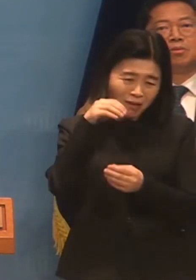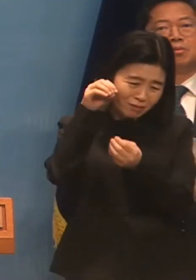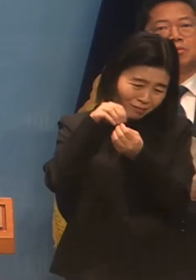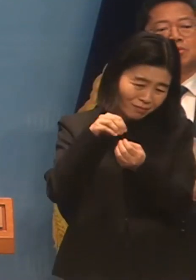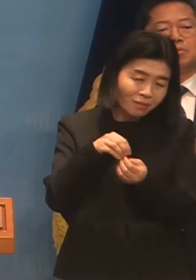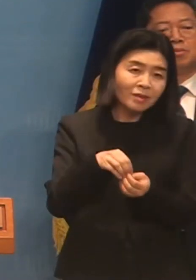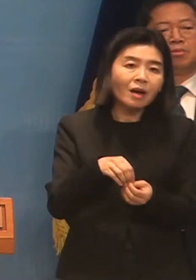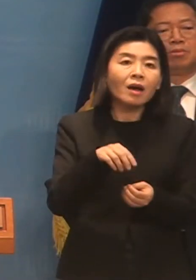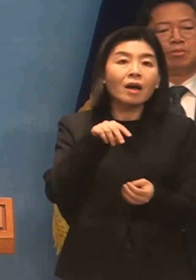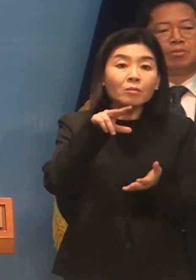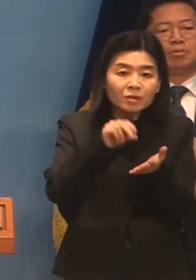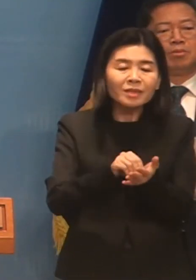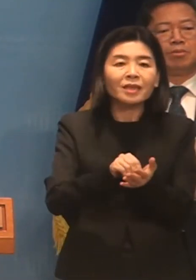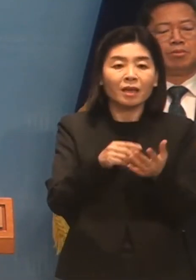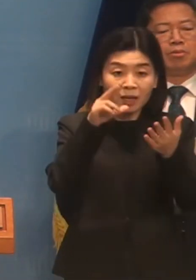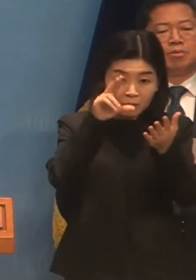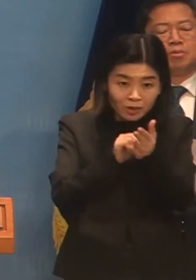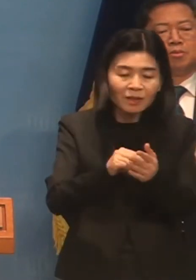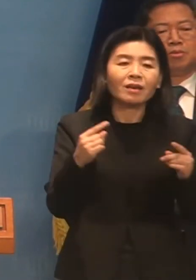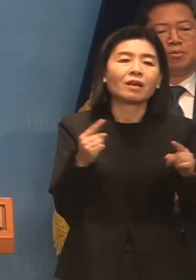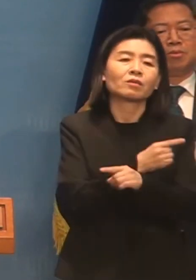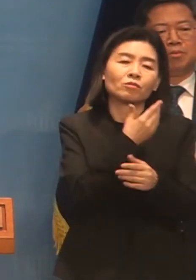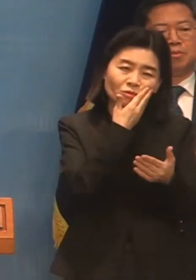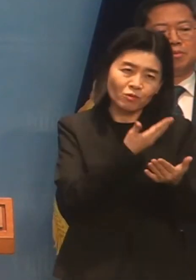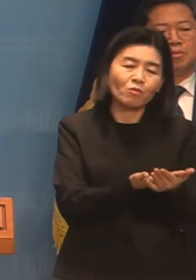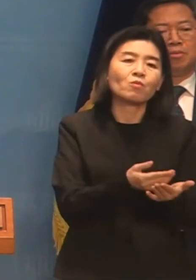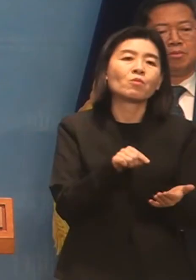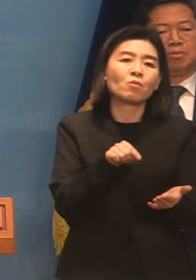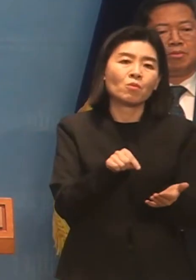문제점을 개선하는 것 역시 중요하다고 생각합니다.